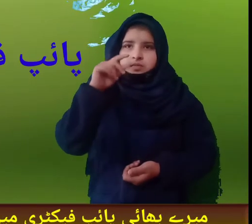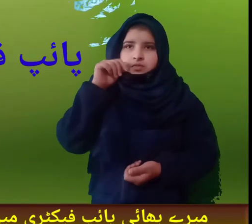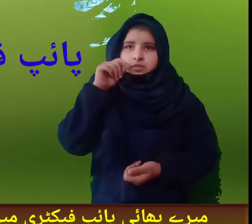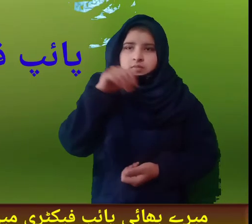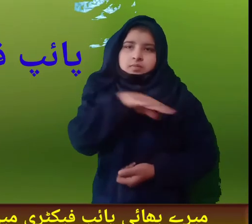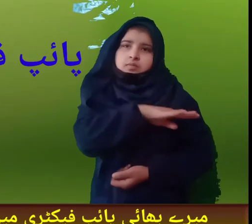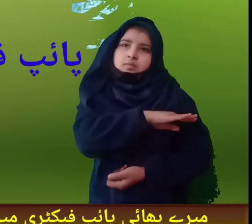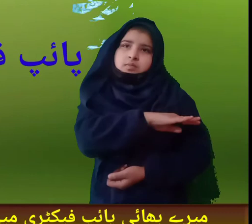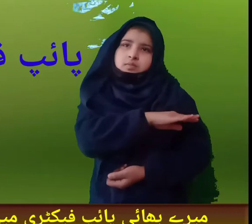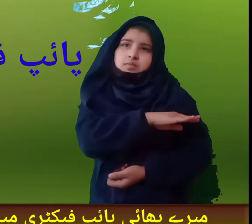भाई